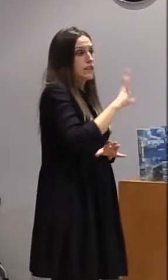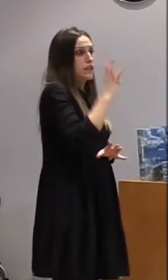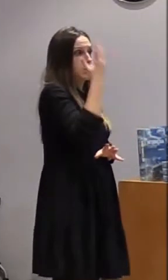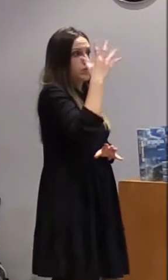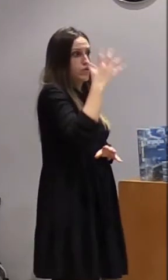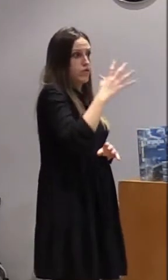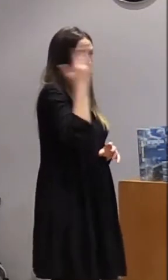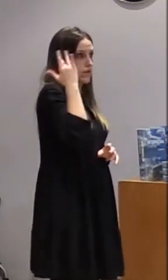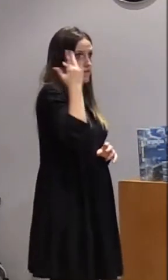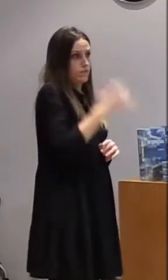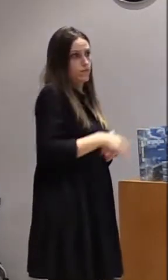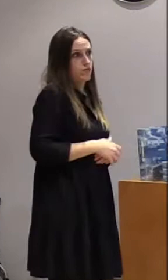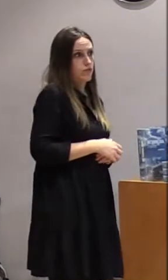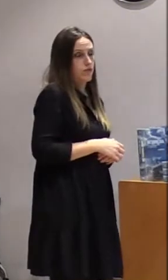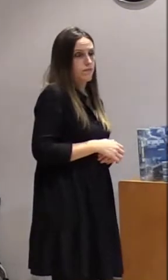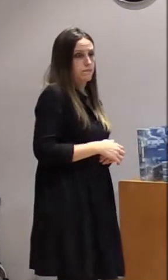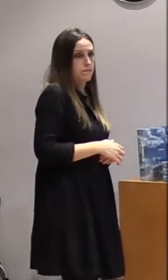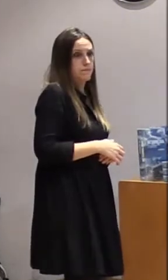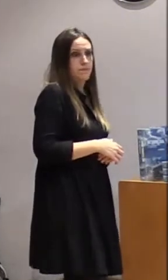conocida.